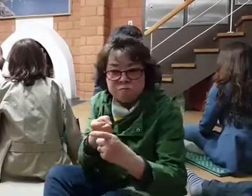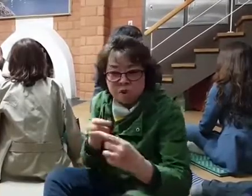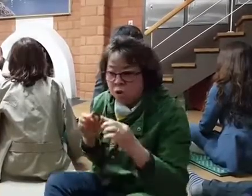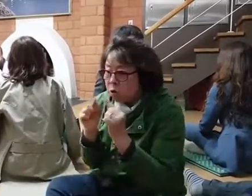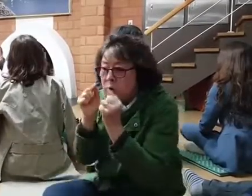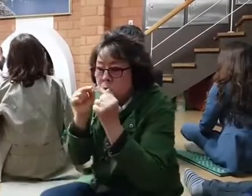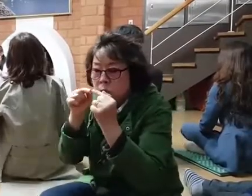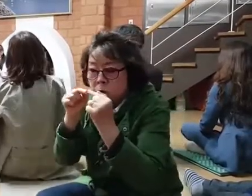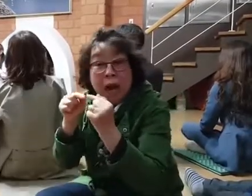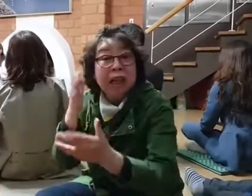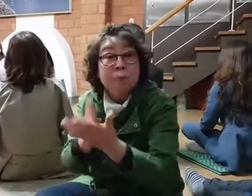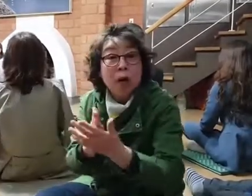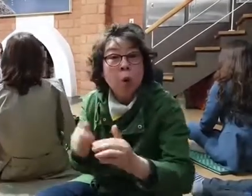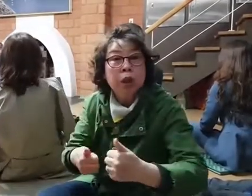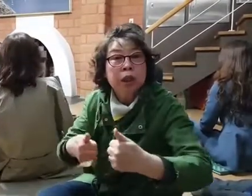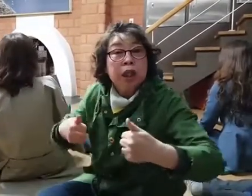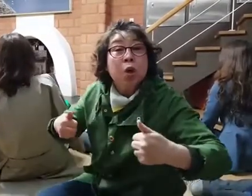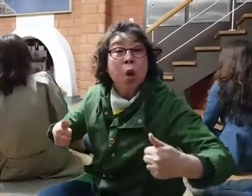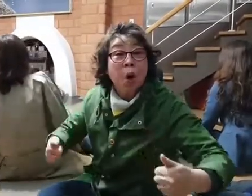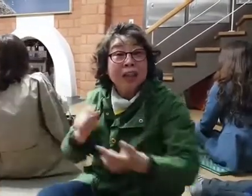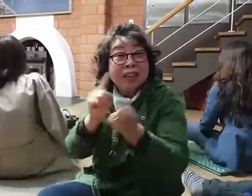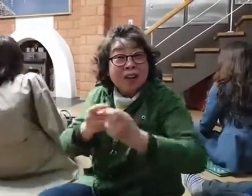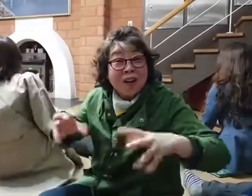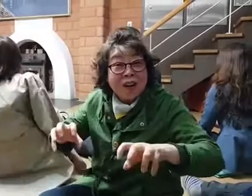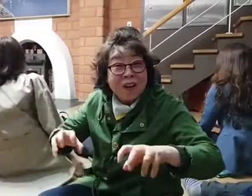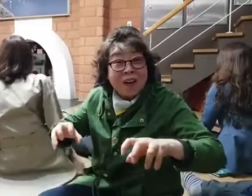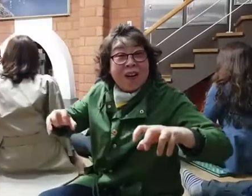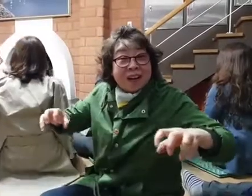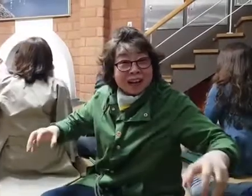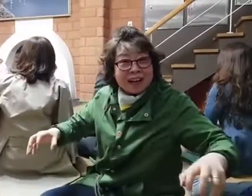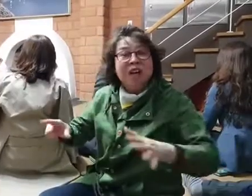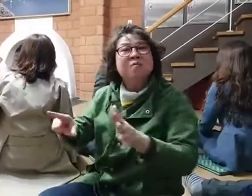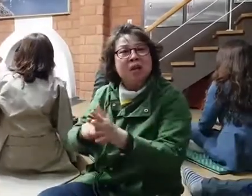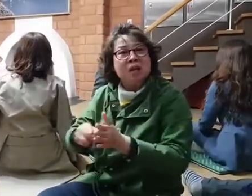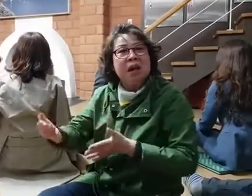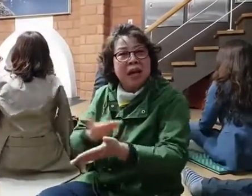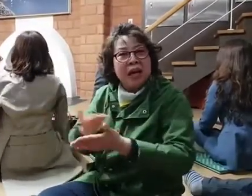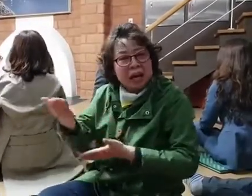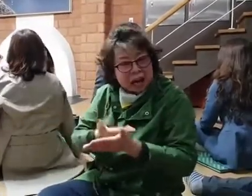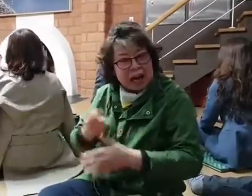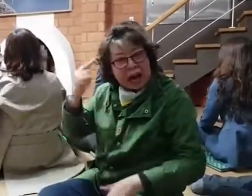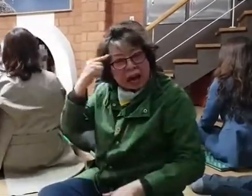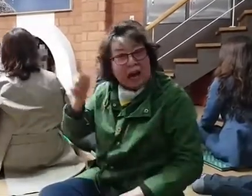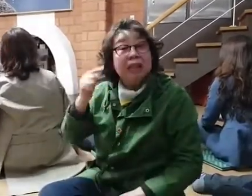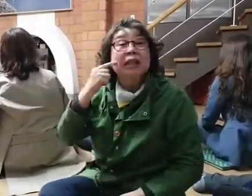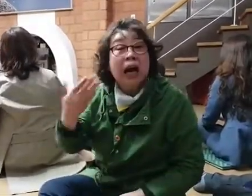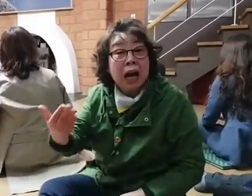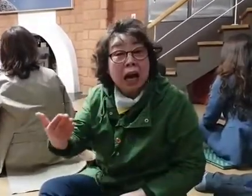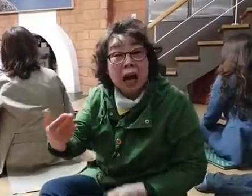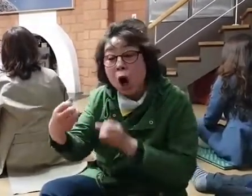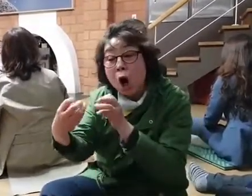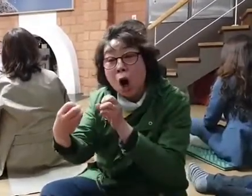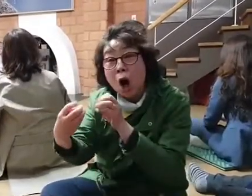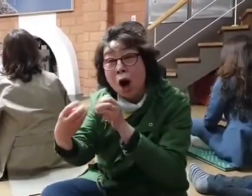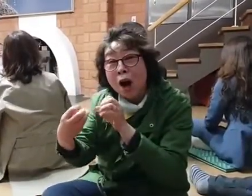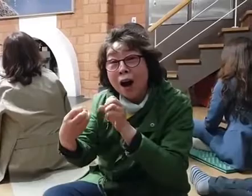하지 말고 우리가 뒤로 물리면서 우리가 서로 신뢰를 하는 방법으로 짜보면 어떠냐. 이런 것들을 군사